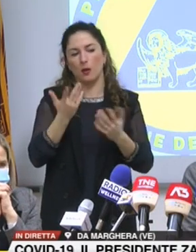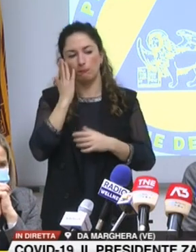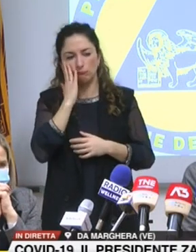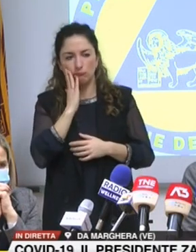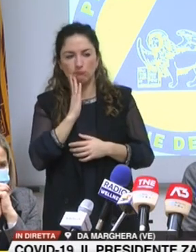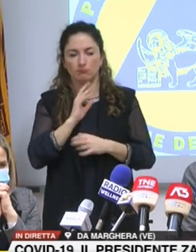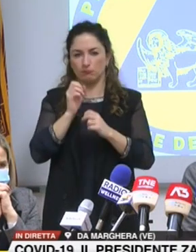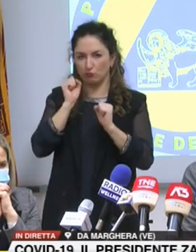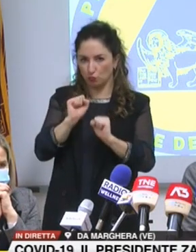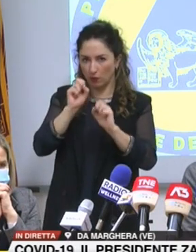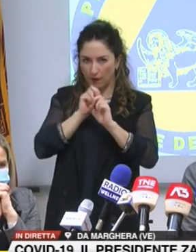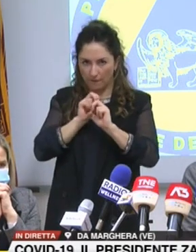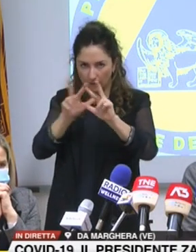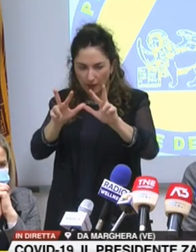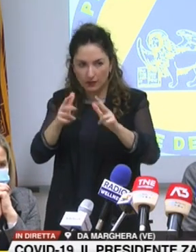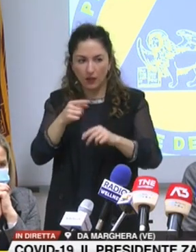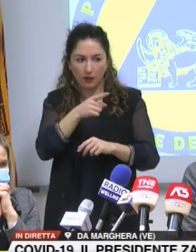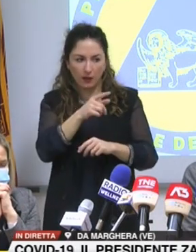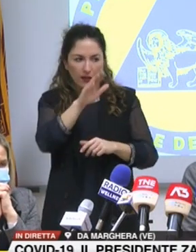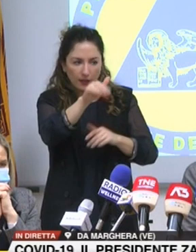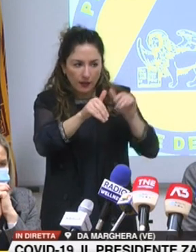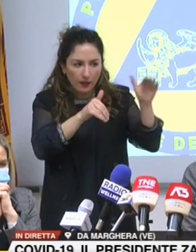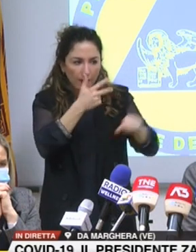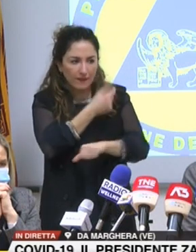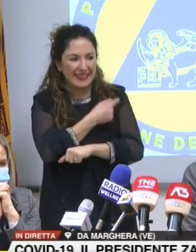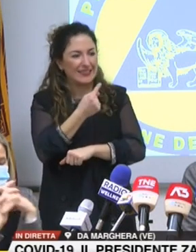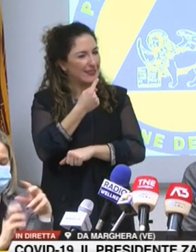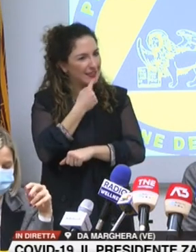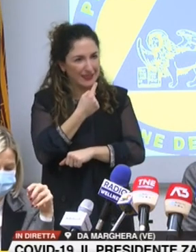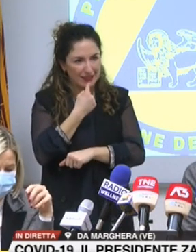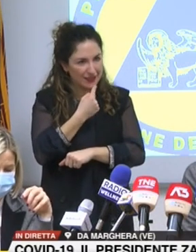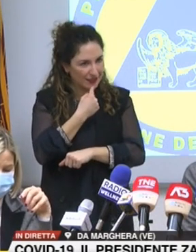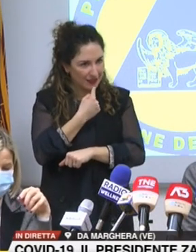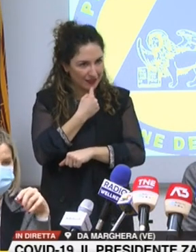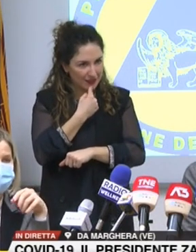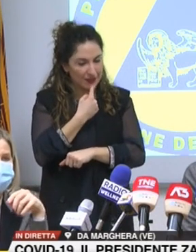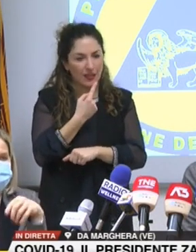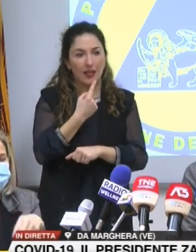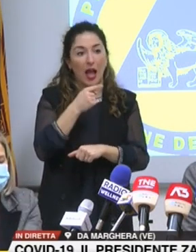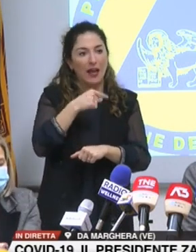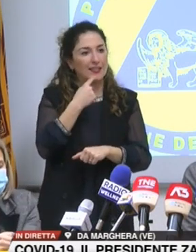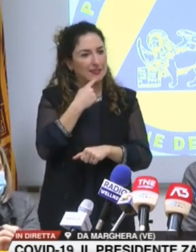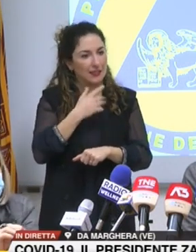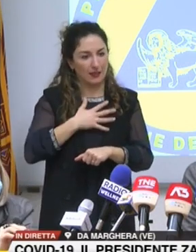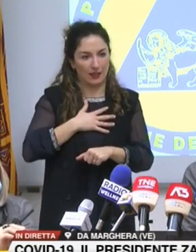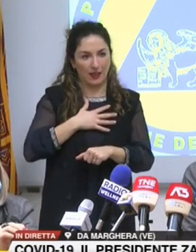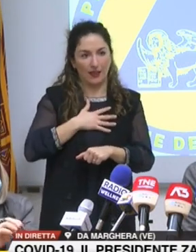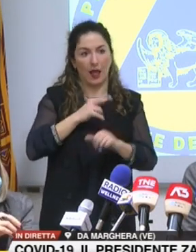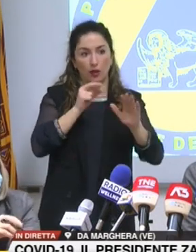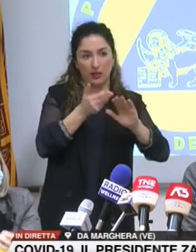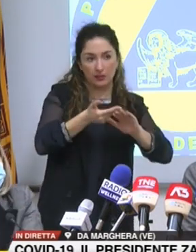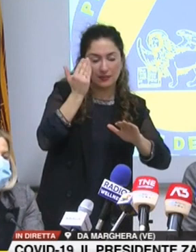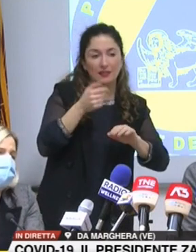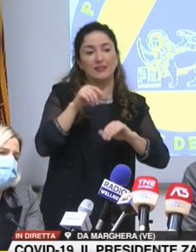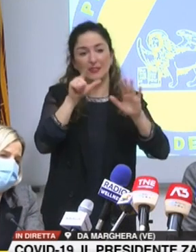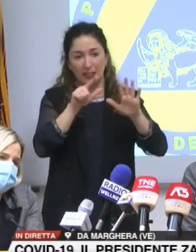adesso chi state chiamando, chi state vaccinando, a chi tocca? Se tocca gli over 80, se tocca i 75